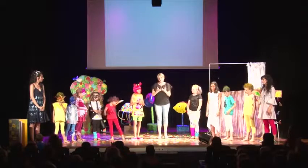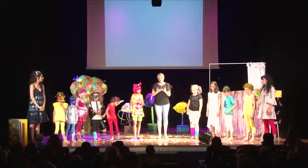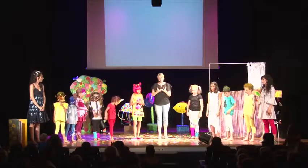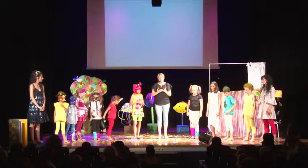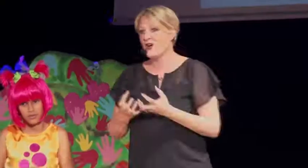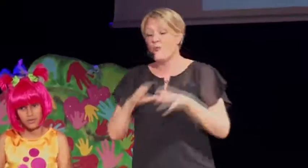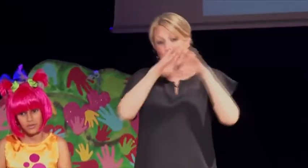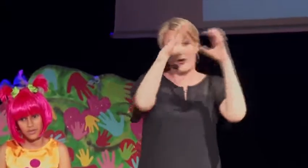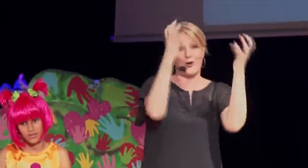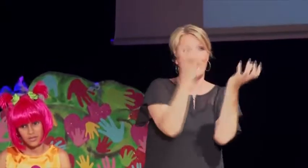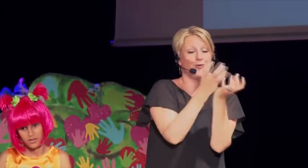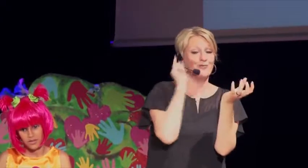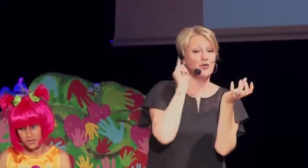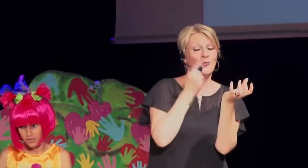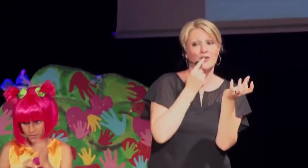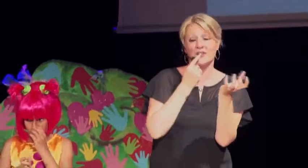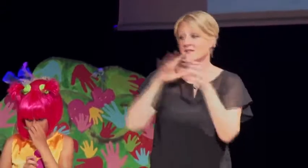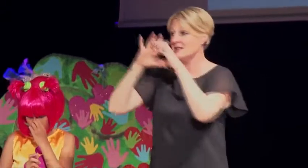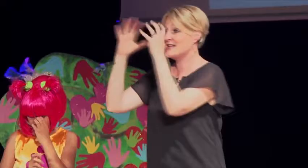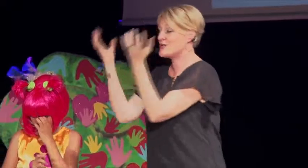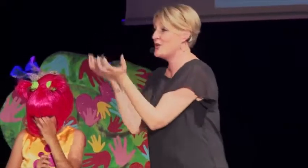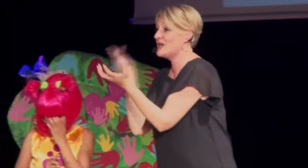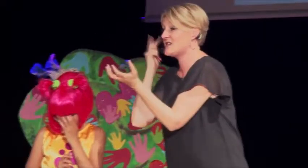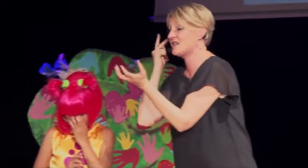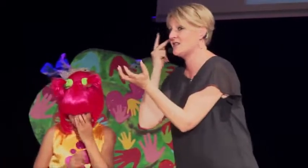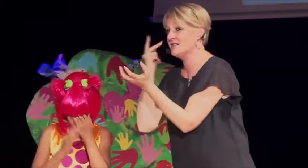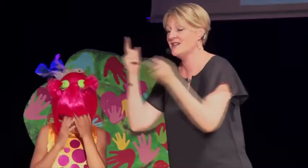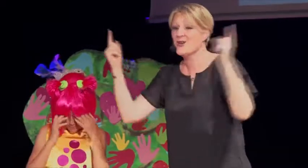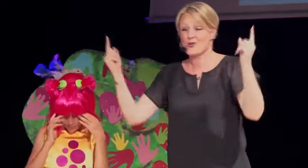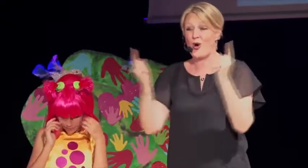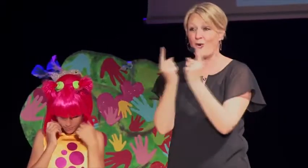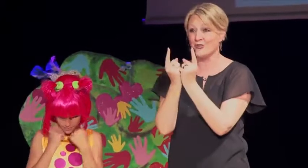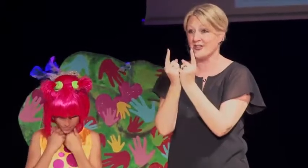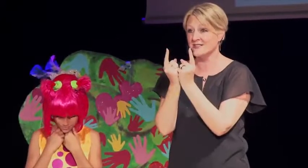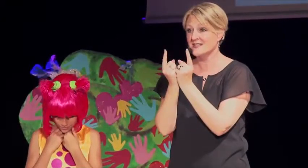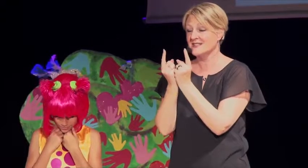volonté pour que deux mondes, les sourds, les entendants, se rencontrent,